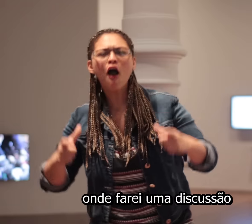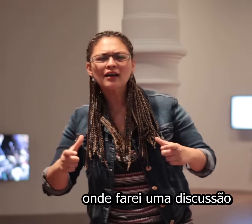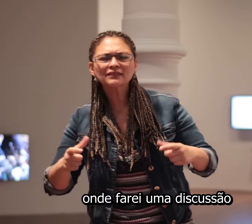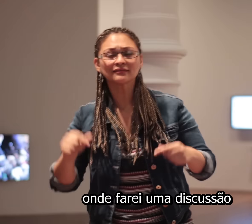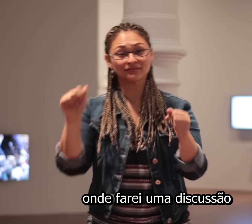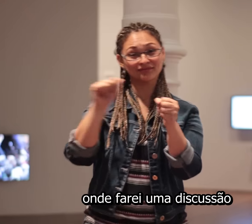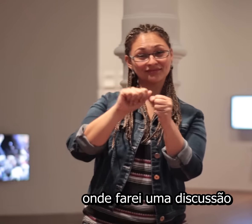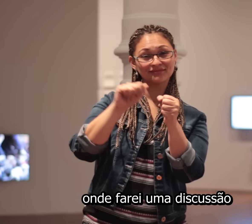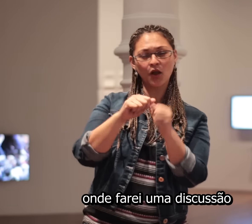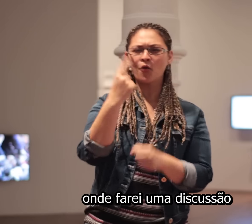onde farei uma discussão